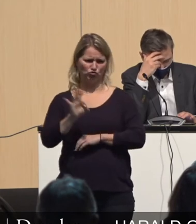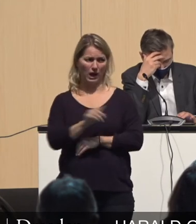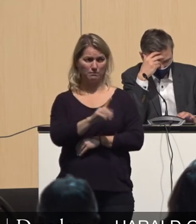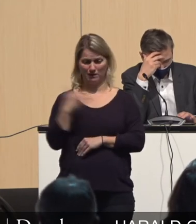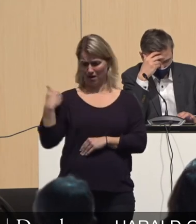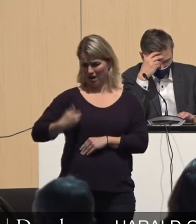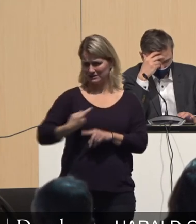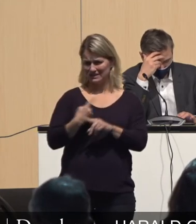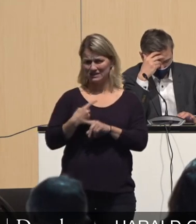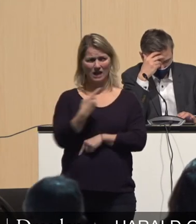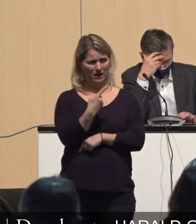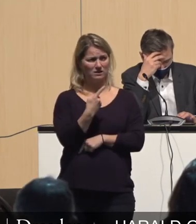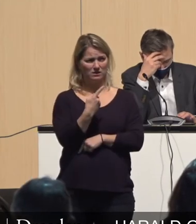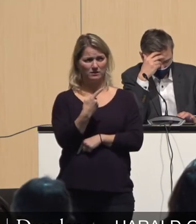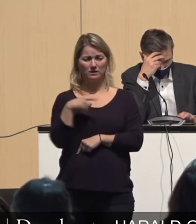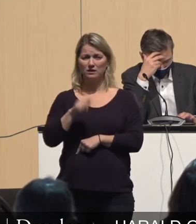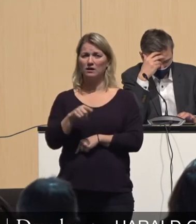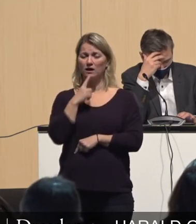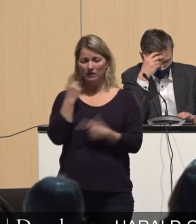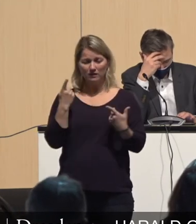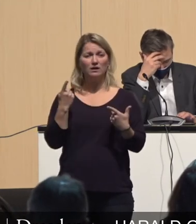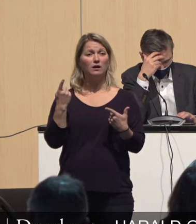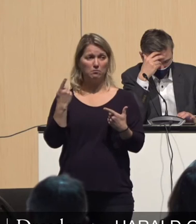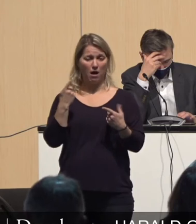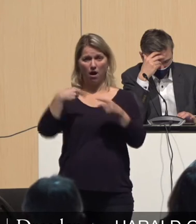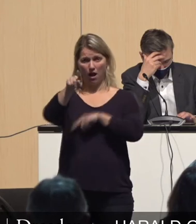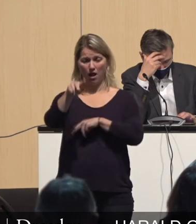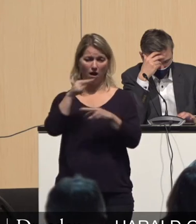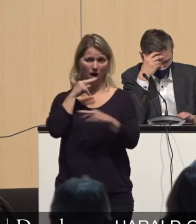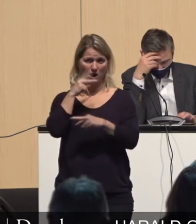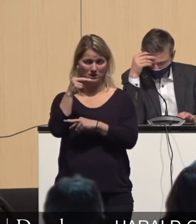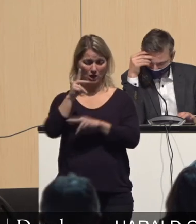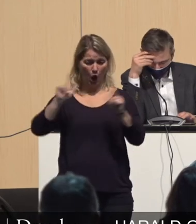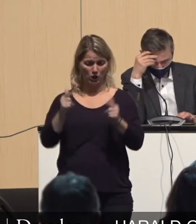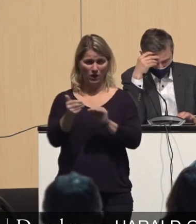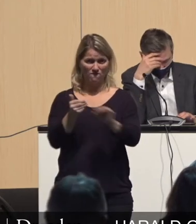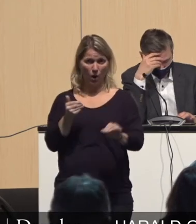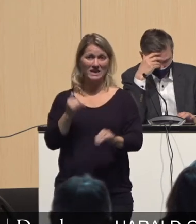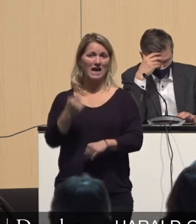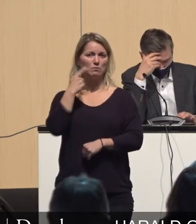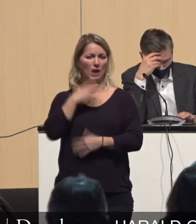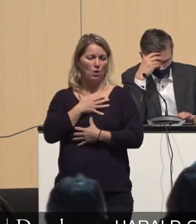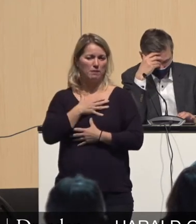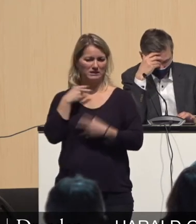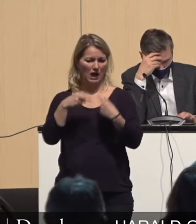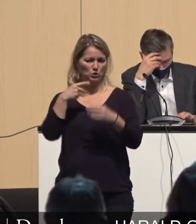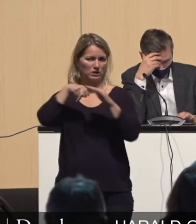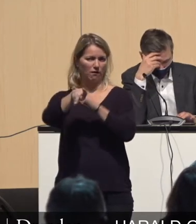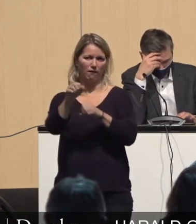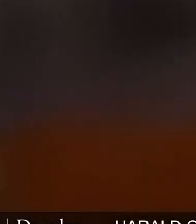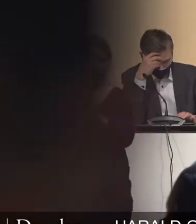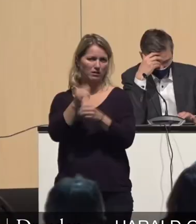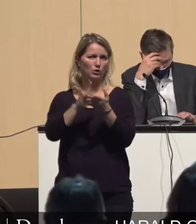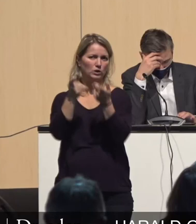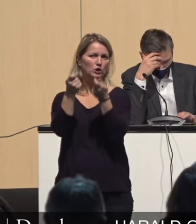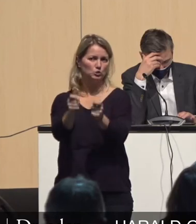Zeit, bevor dieser aktuelle Lockdown gekommen ist, mal essen gehen sollen. Ich kann jetzt zurzeit in mein Lieblingsrestaurant nicht mehr gehen, weil es ja zu ist,